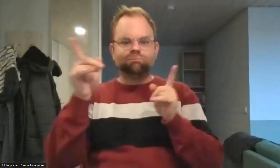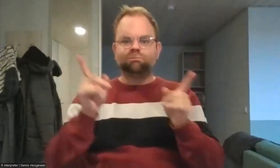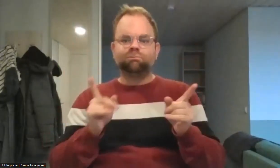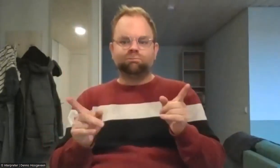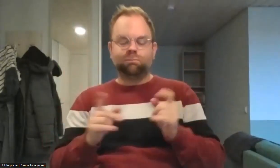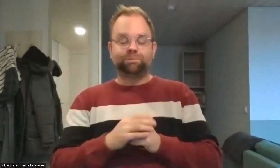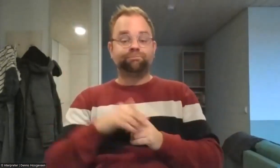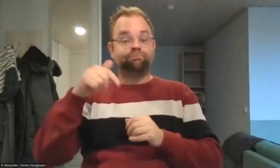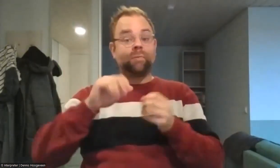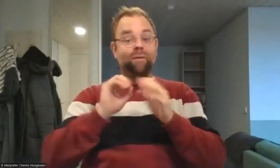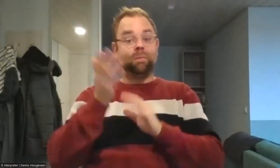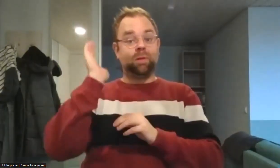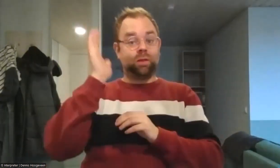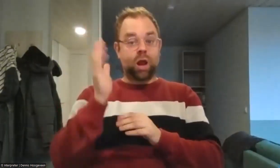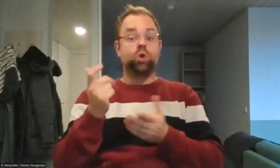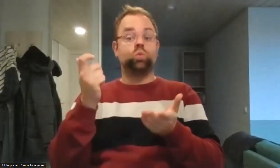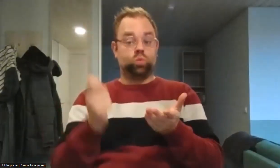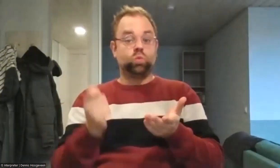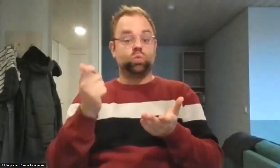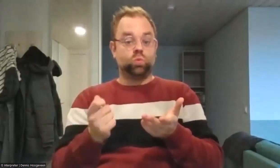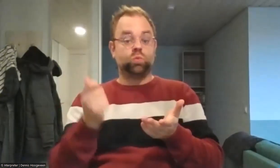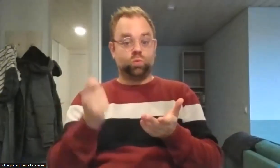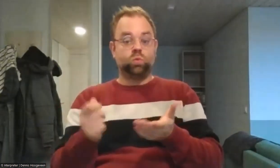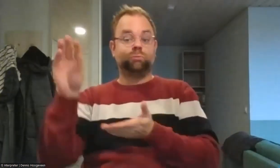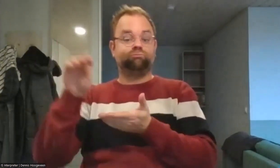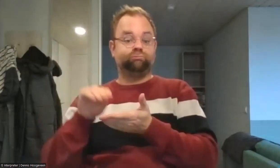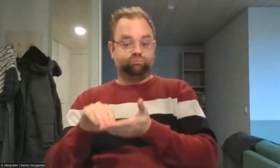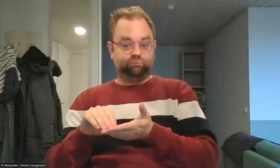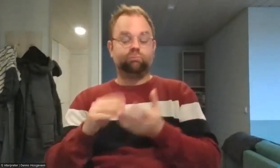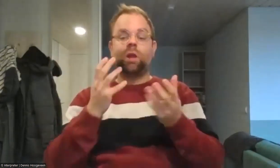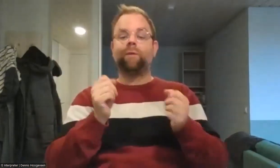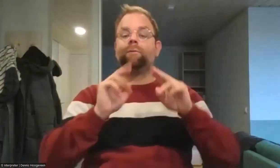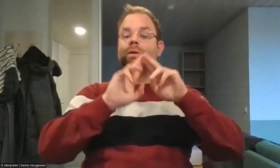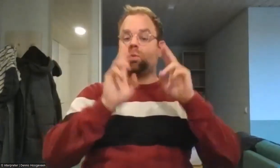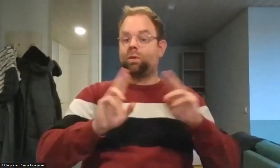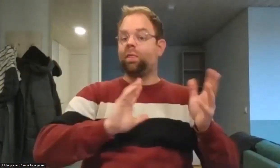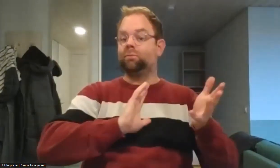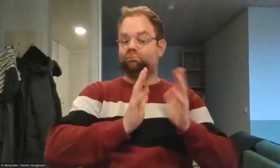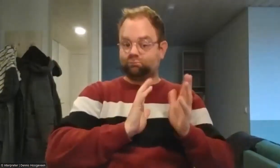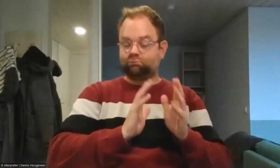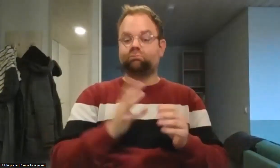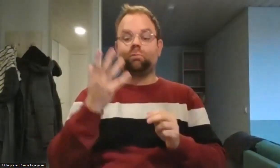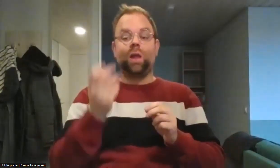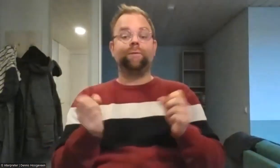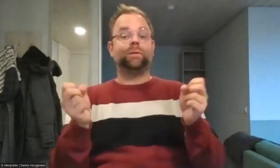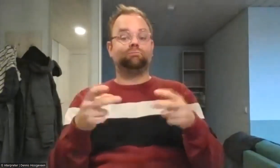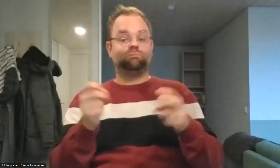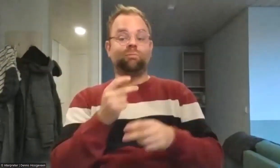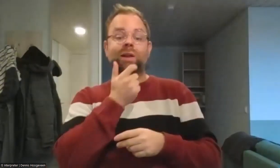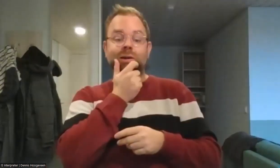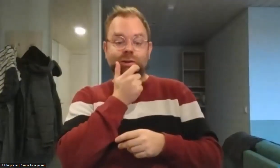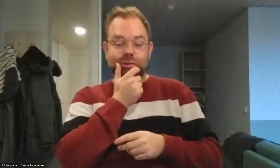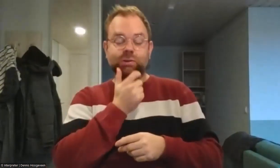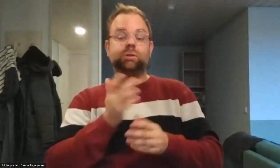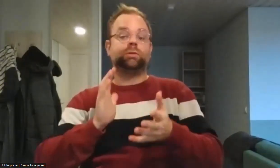signes, sous-titrage en anglais et aussi l'interprétation simultanée en français,